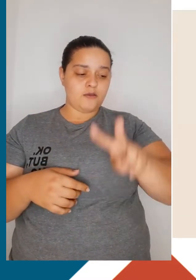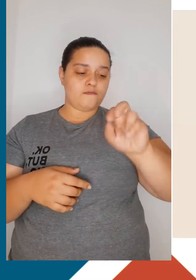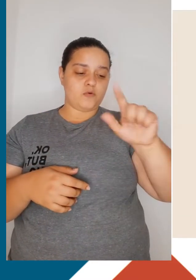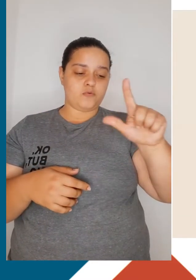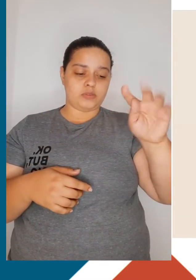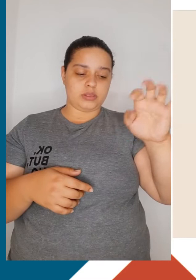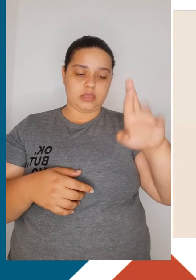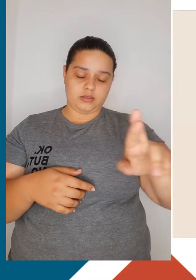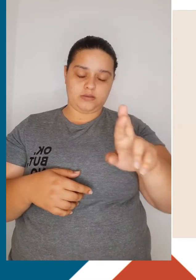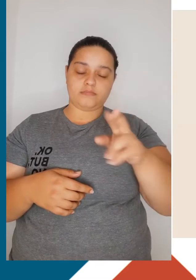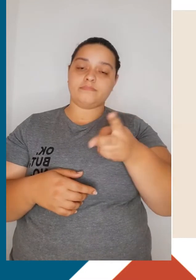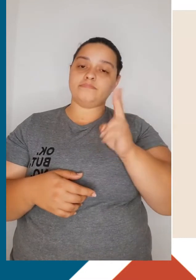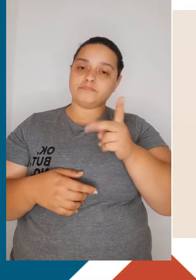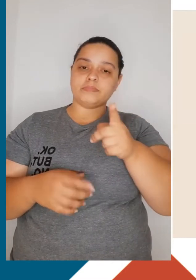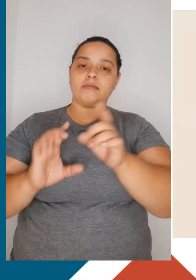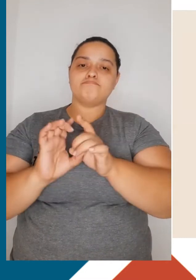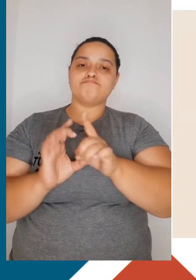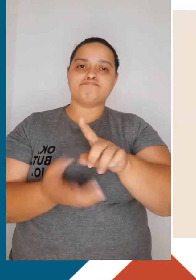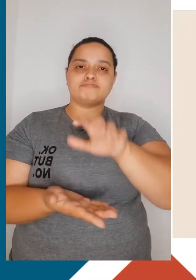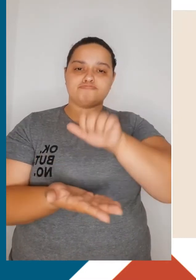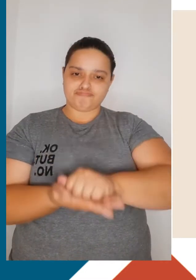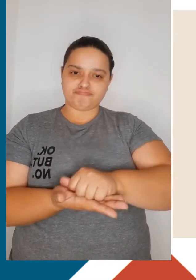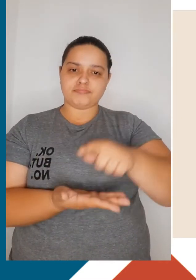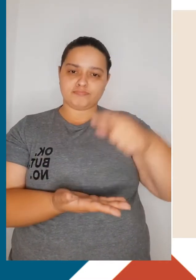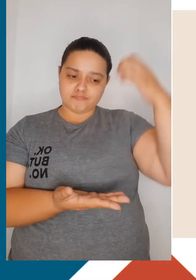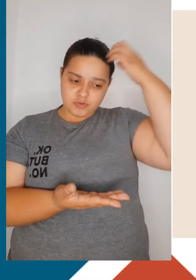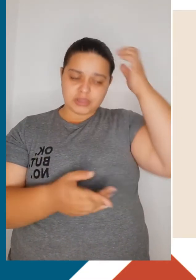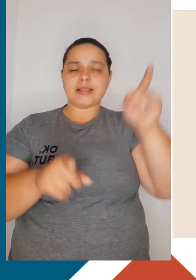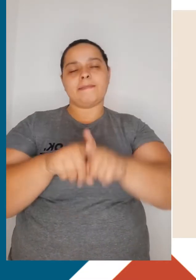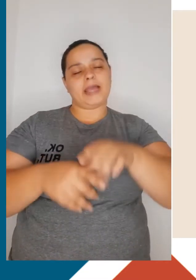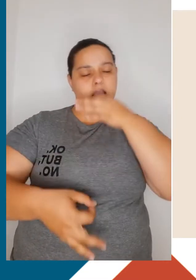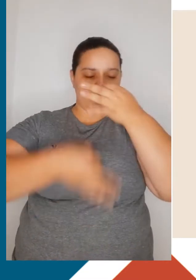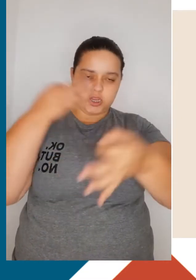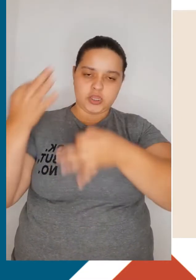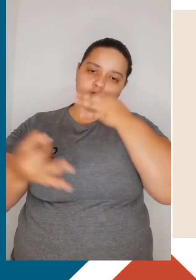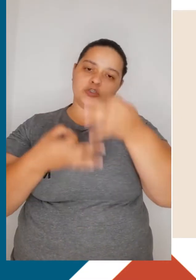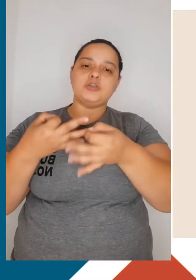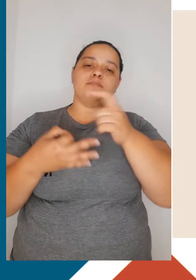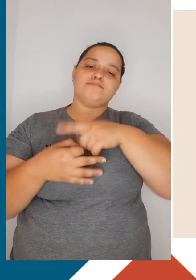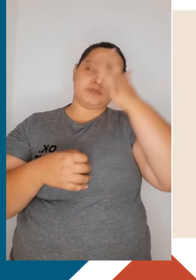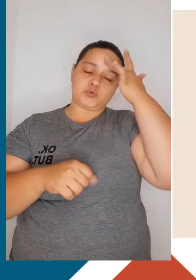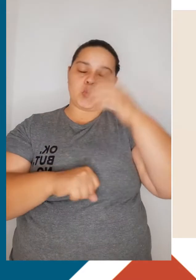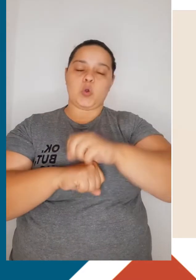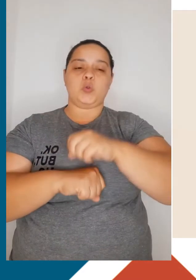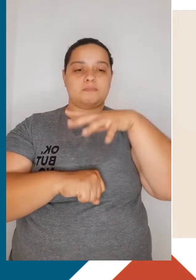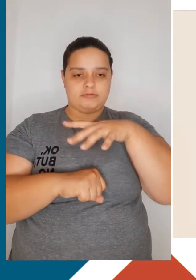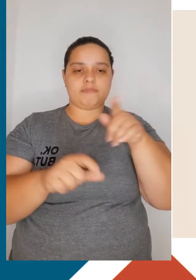Voltaire. O absolutismo monárquico também vai ser bastante criticado pelos filósofos